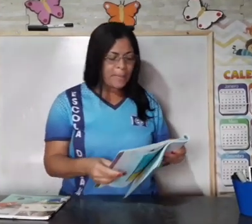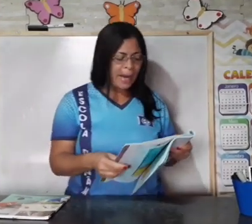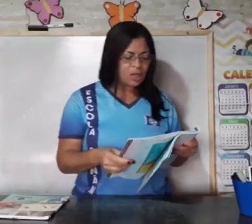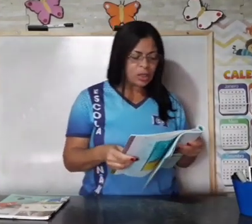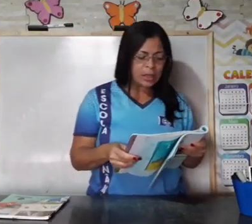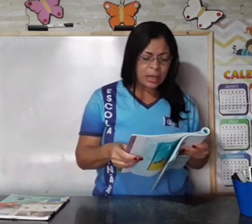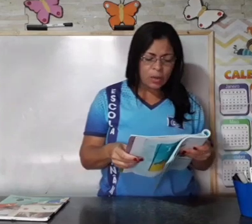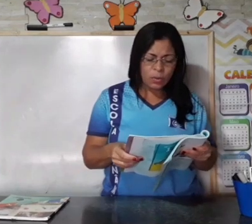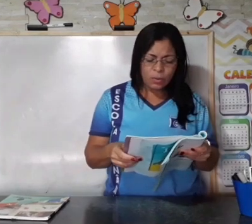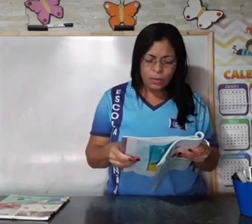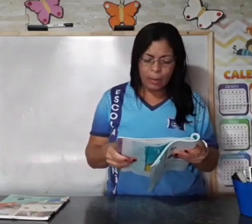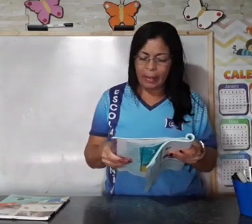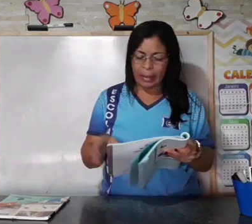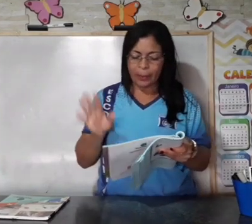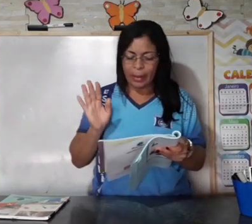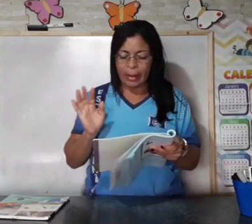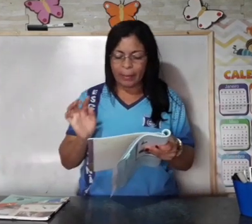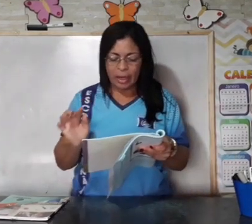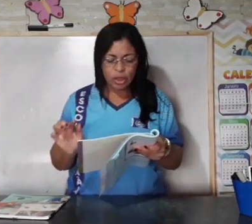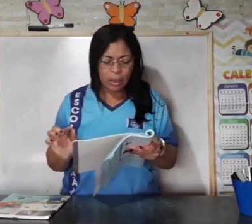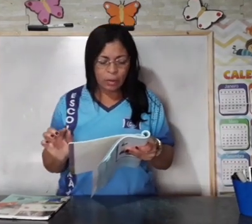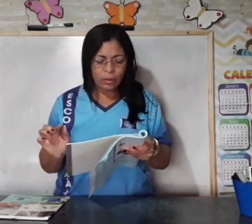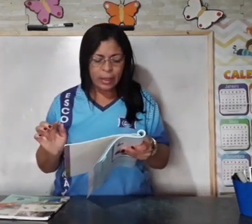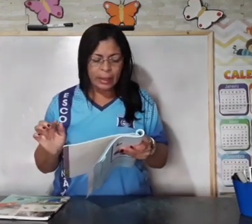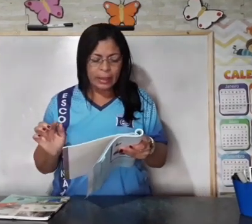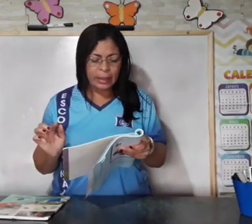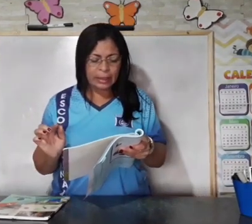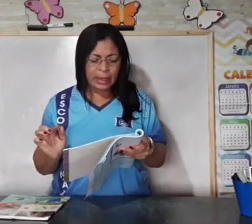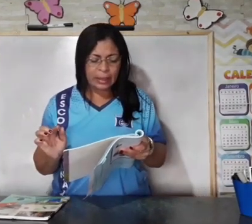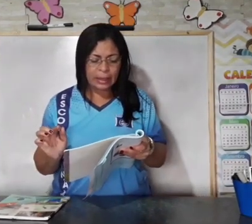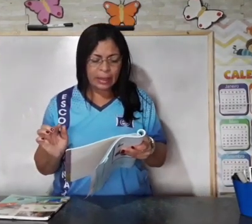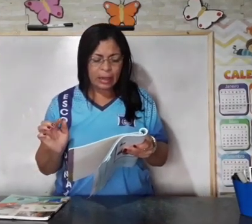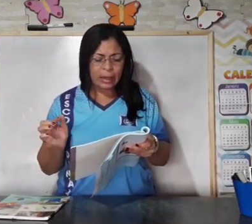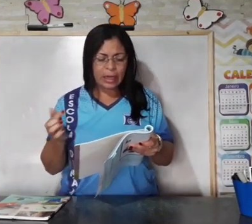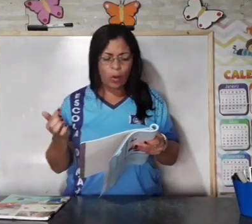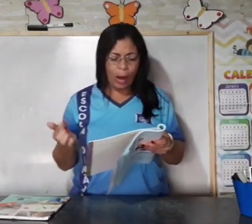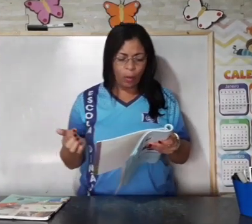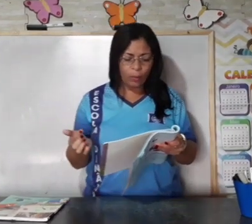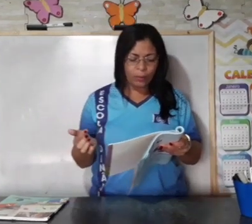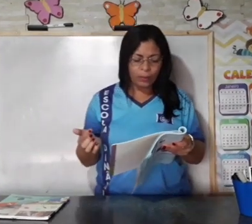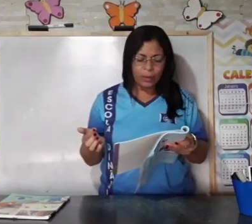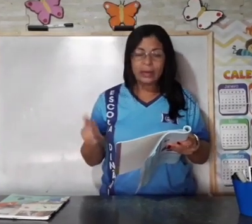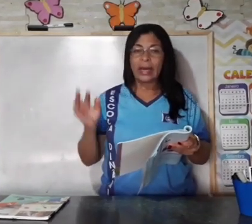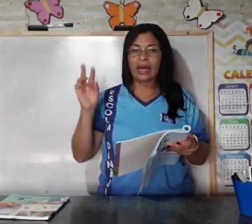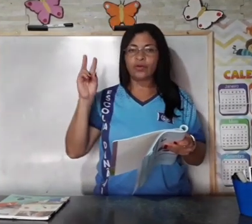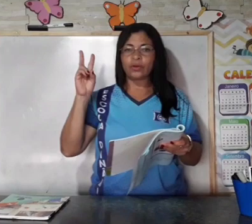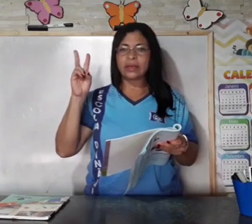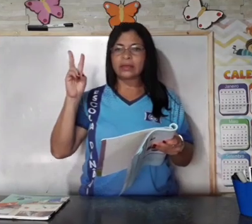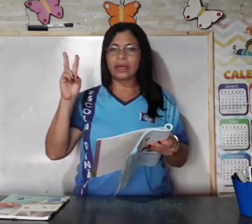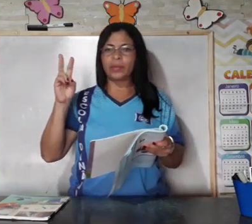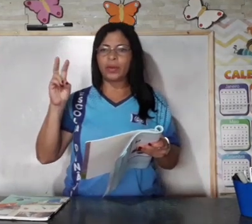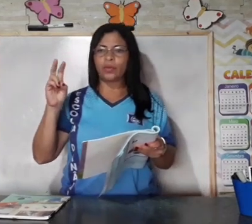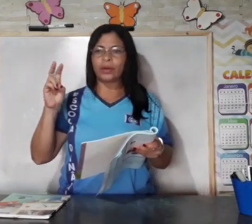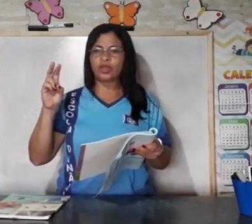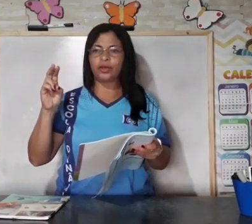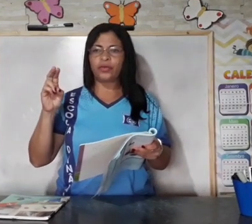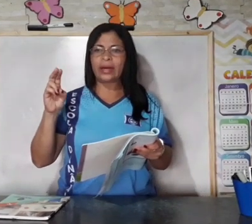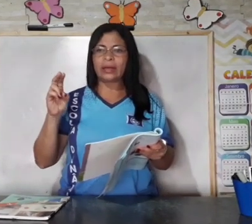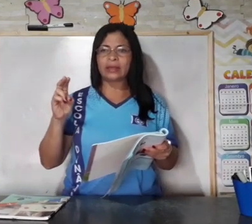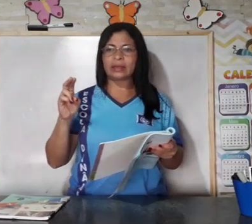Mas não... mas não inteirinha igual. Elas vão ter sempre uma diferença, não